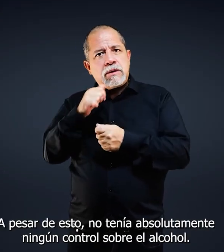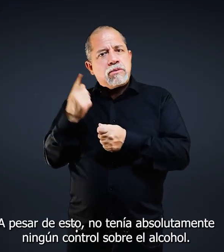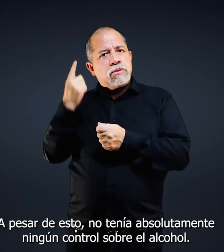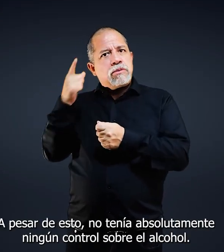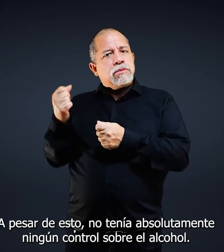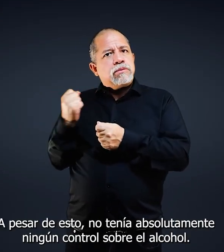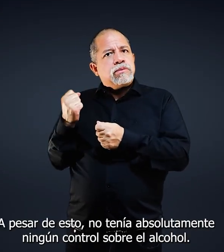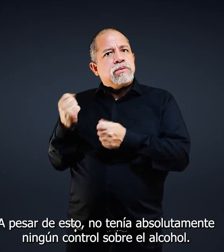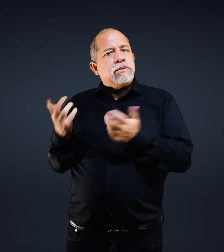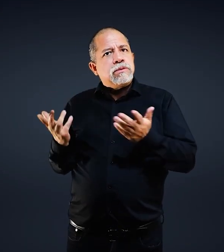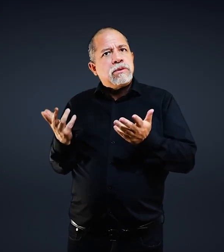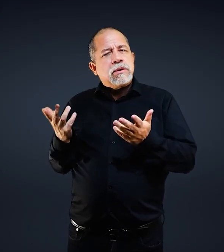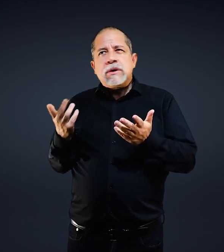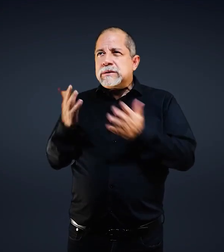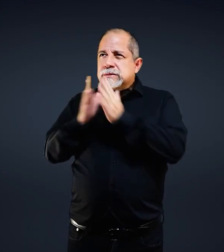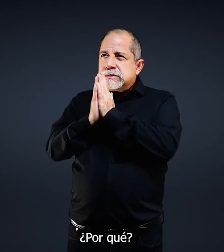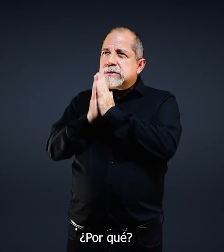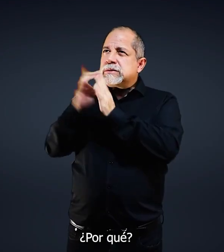sobre el alcohol. ¿Por qué?